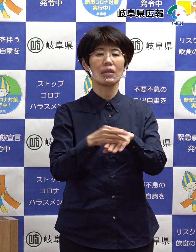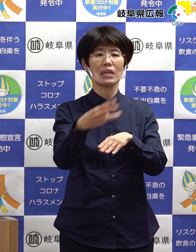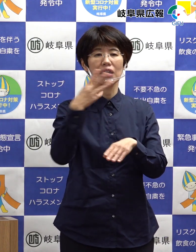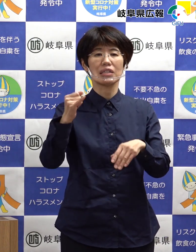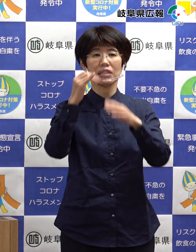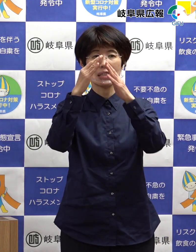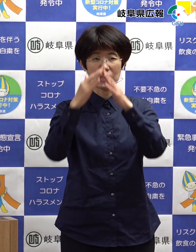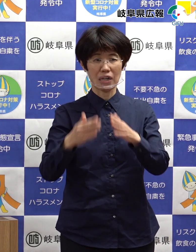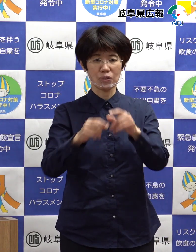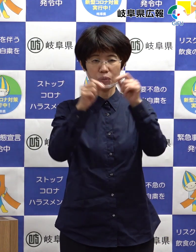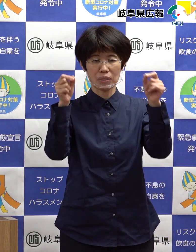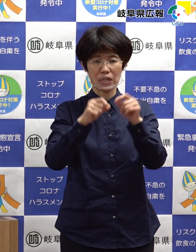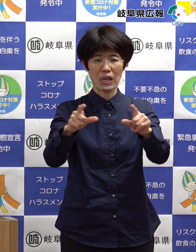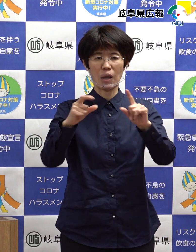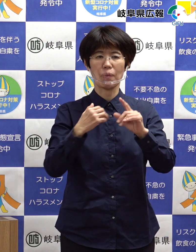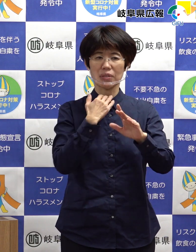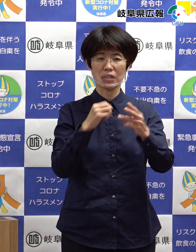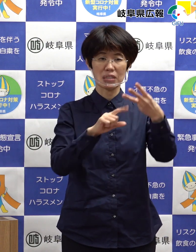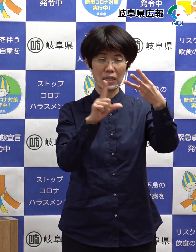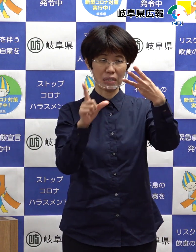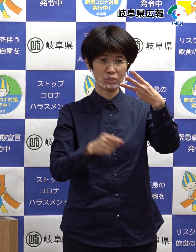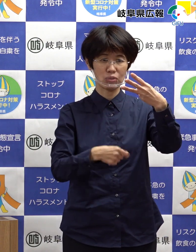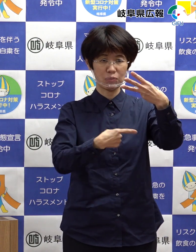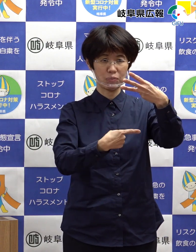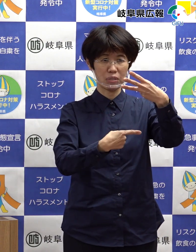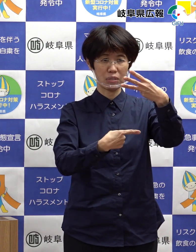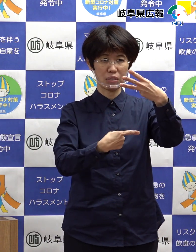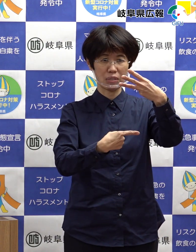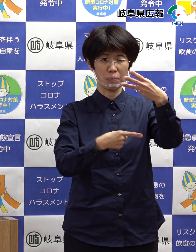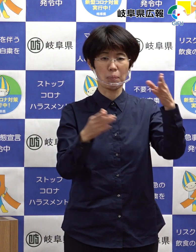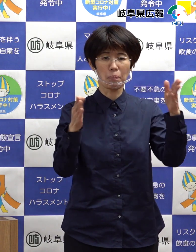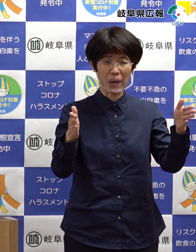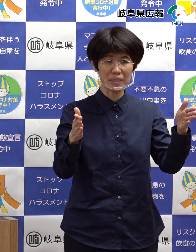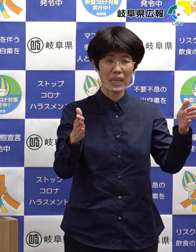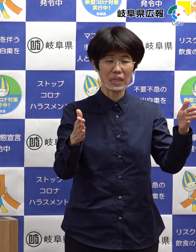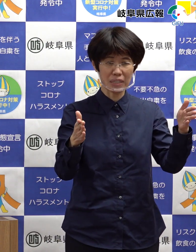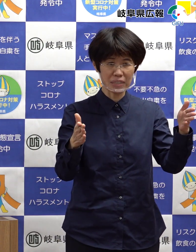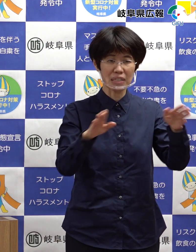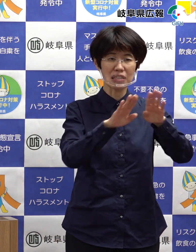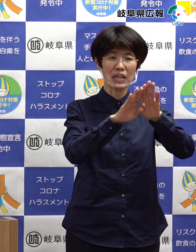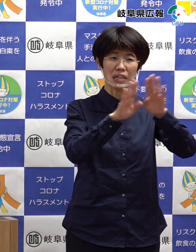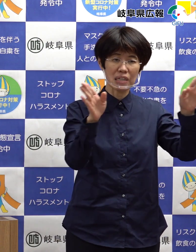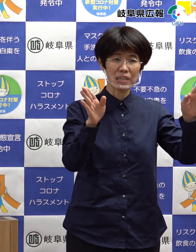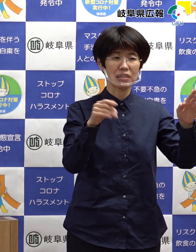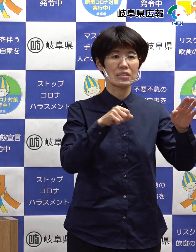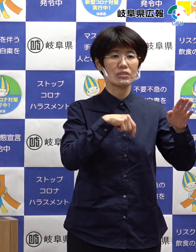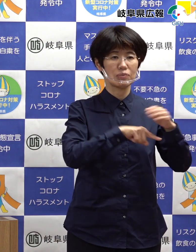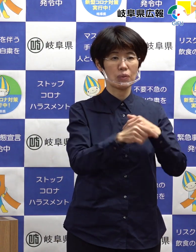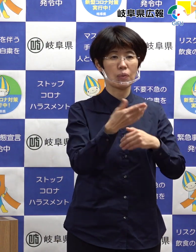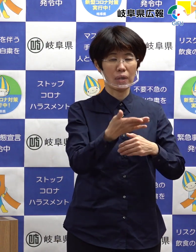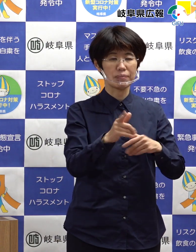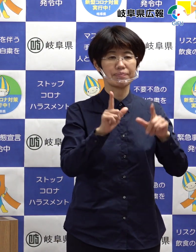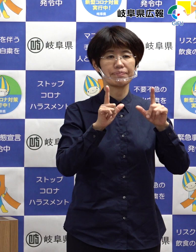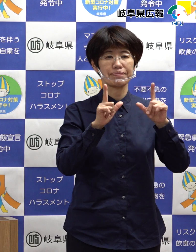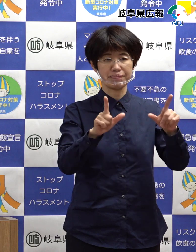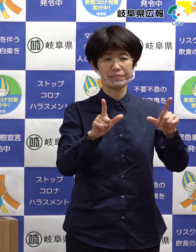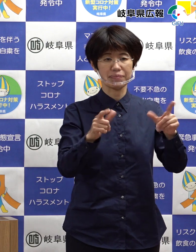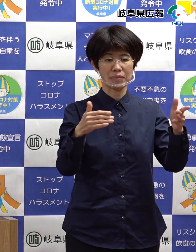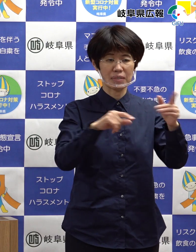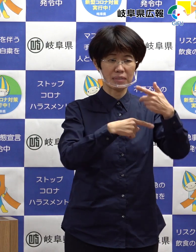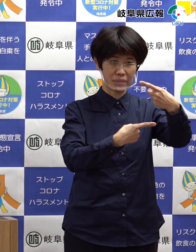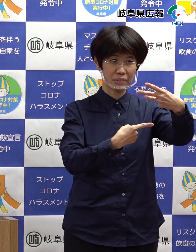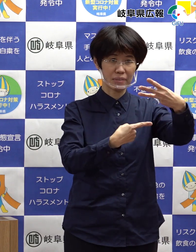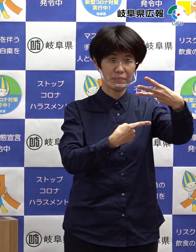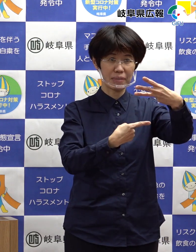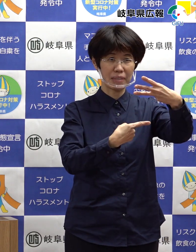三者委員会の結果を待って3月1日の会期までには、再開されるというご予定。 その再開までには